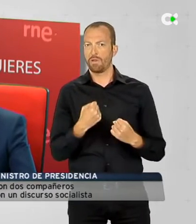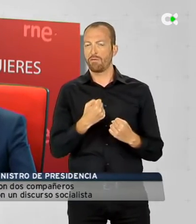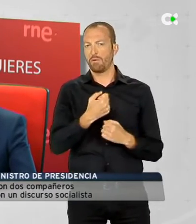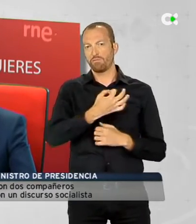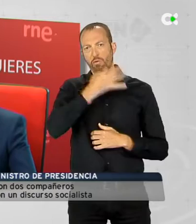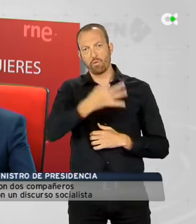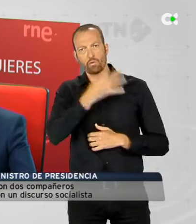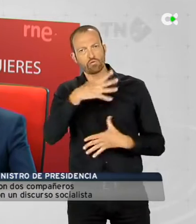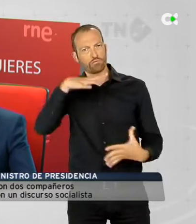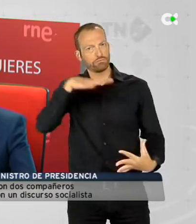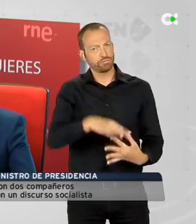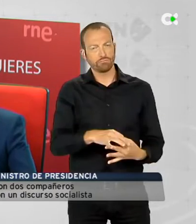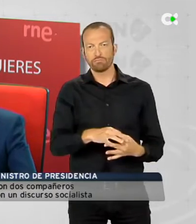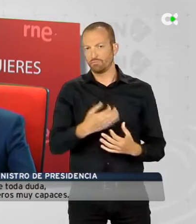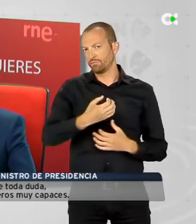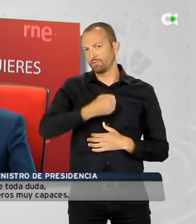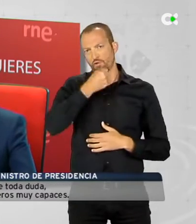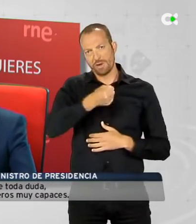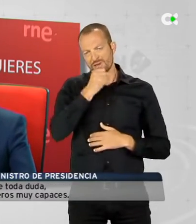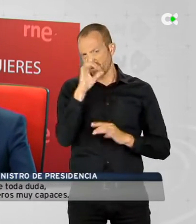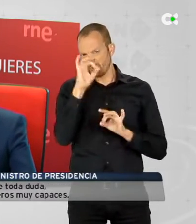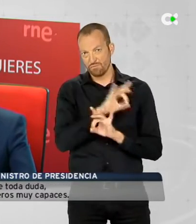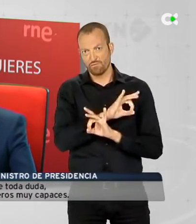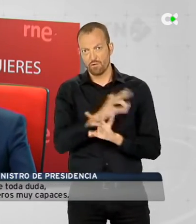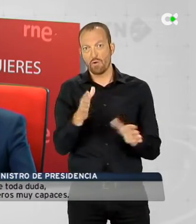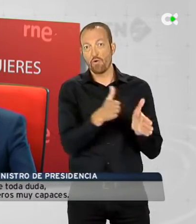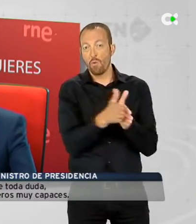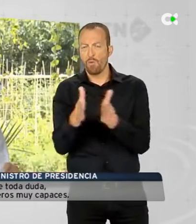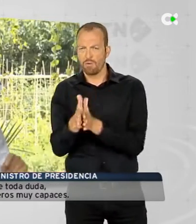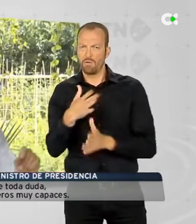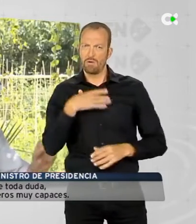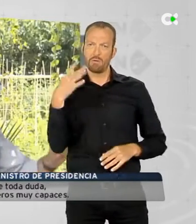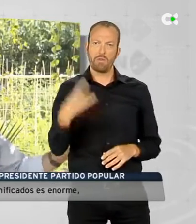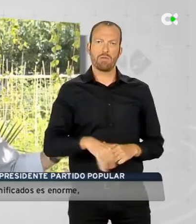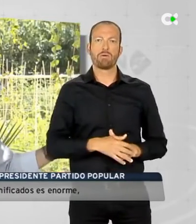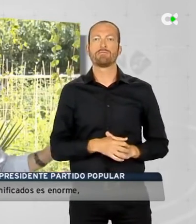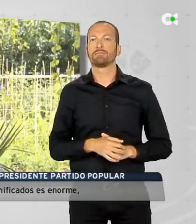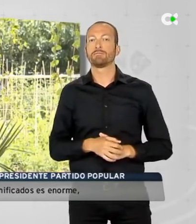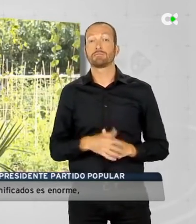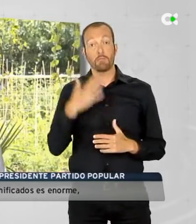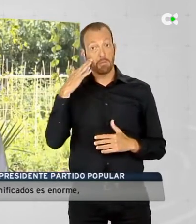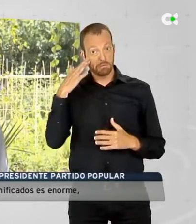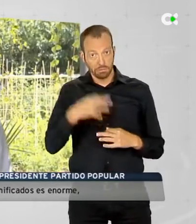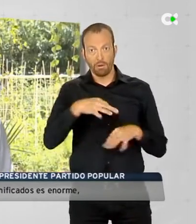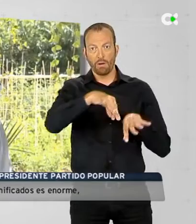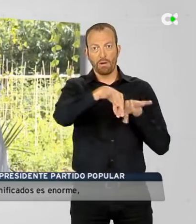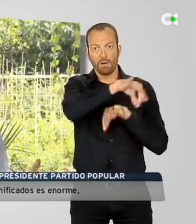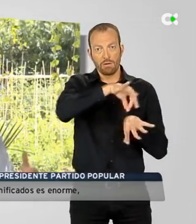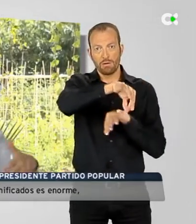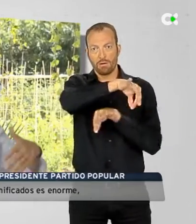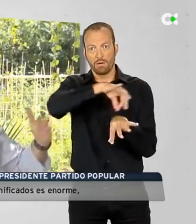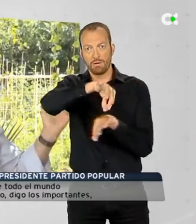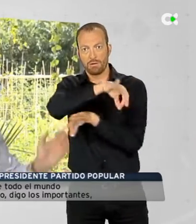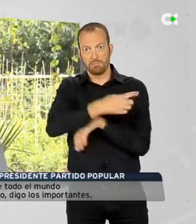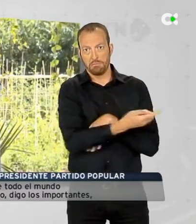discurso socialista fuera de toda duda. Dos compañeros muy capaces. El nivel de damnificados es enorme.